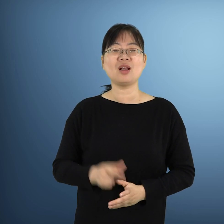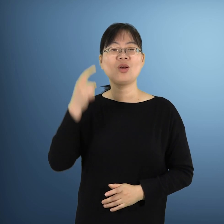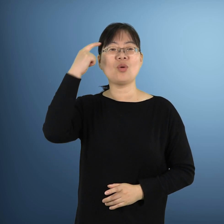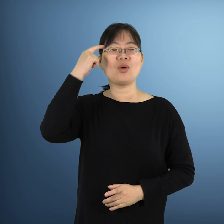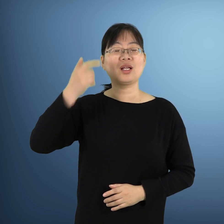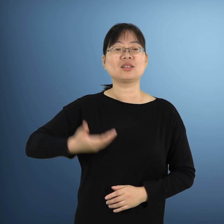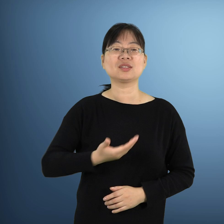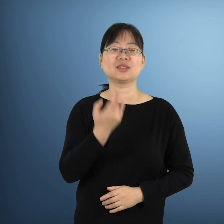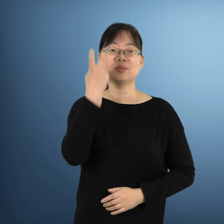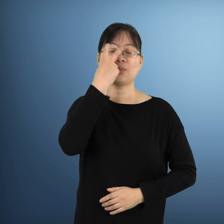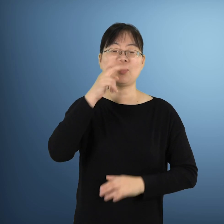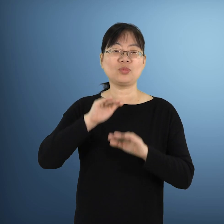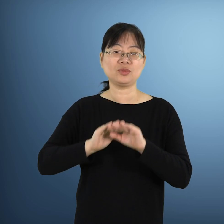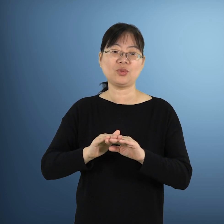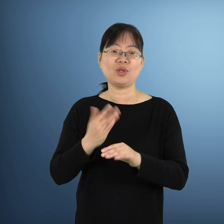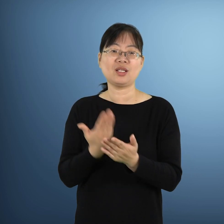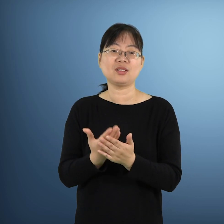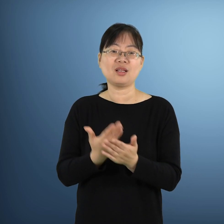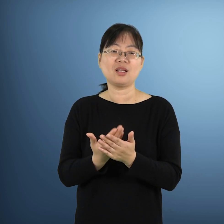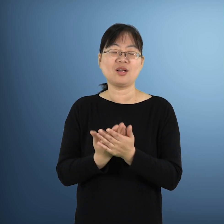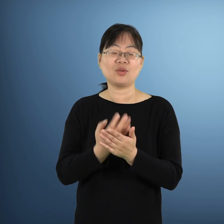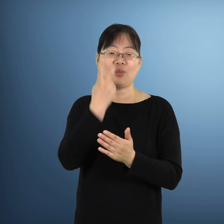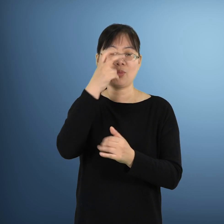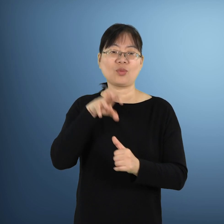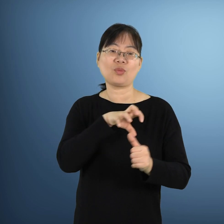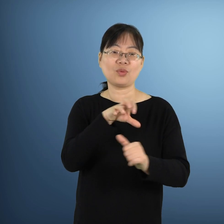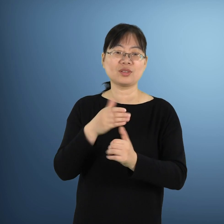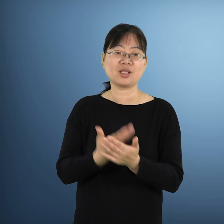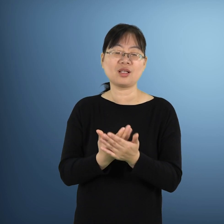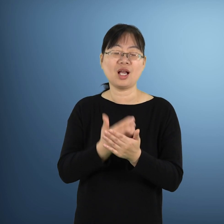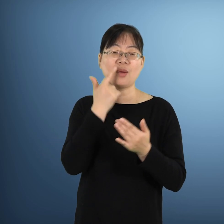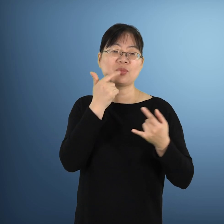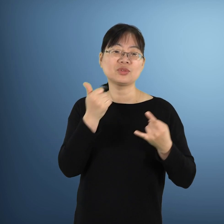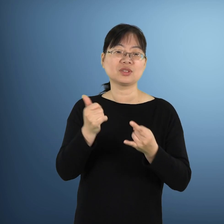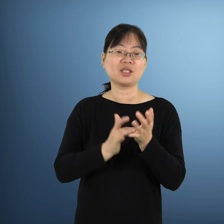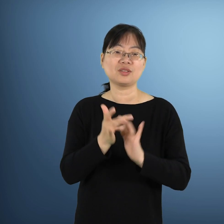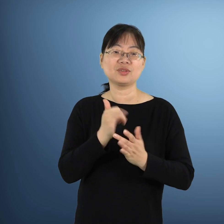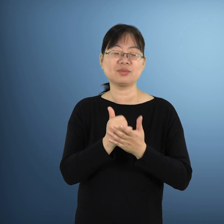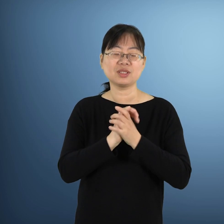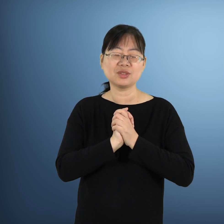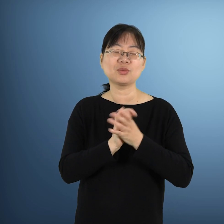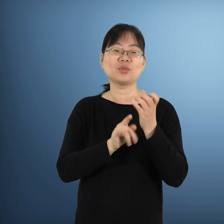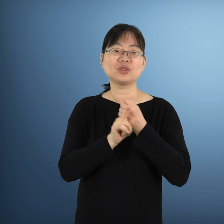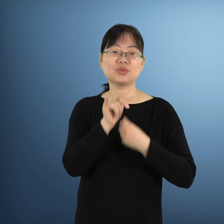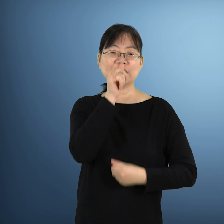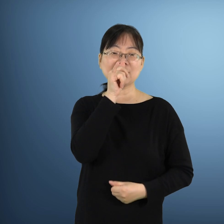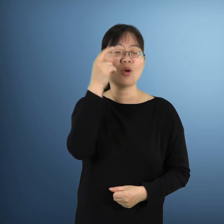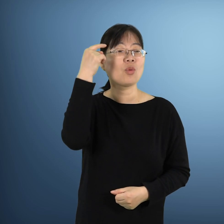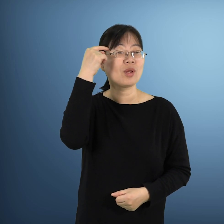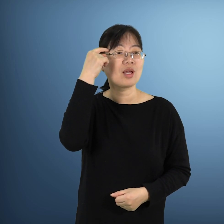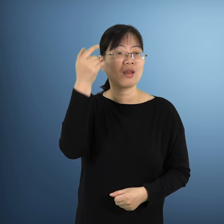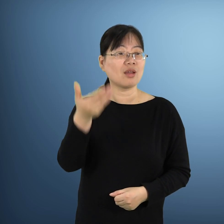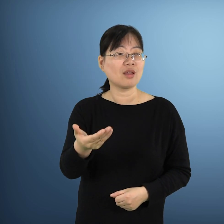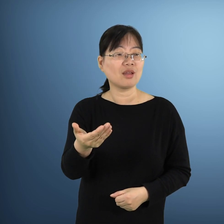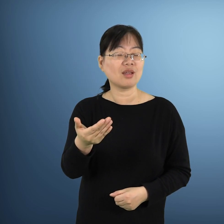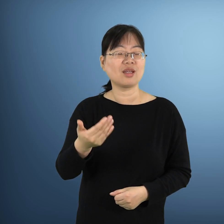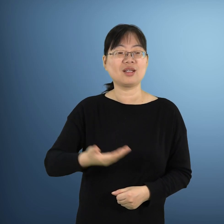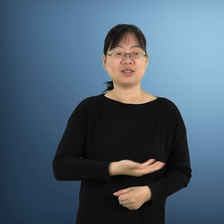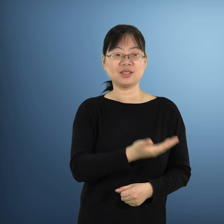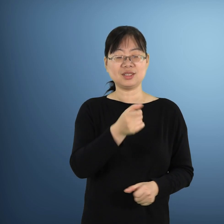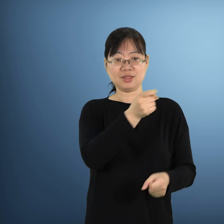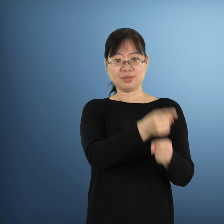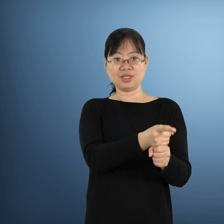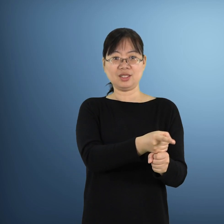왜 그들을 보존해달라고 보호해달라고 아버지께 예수님이 기도를 하냐 하면